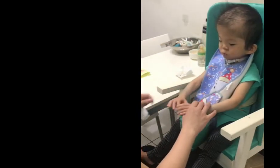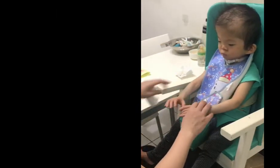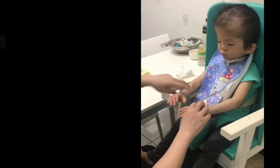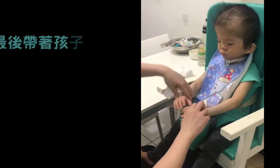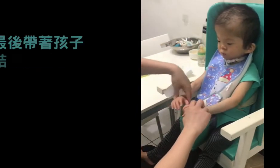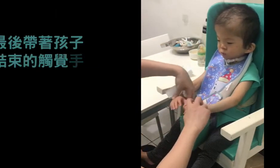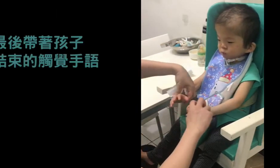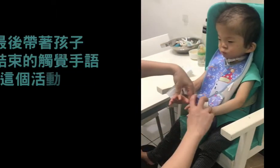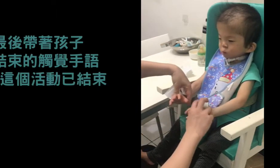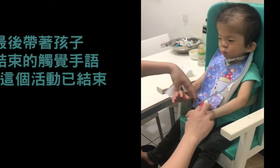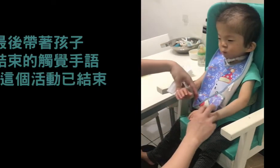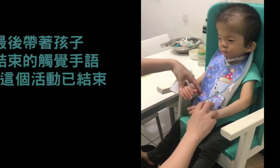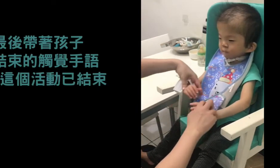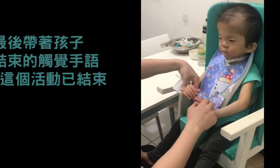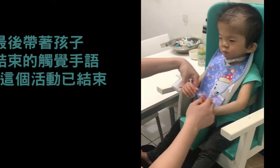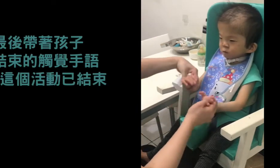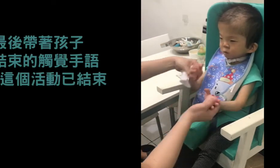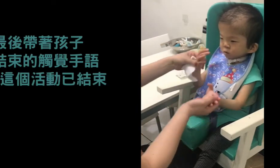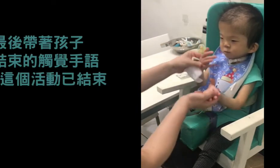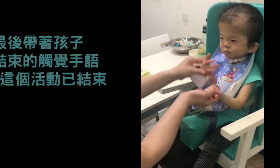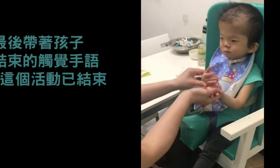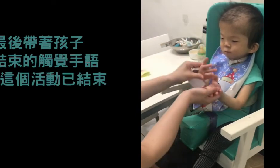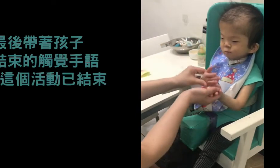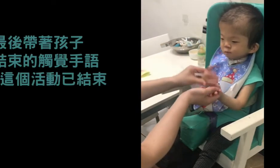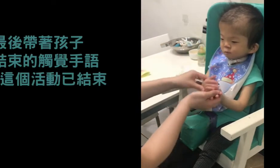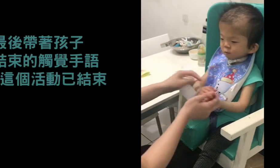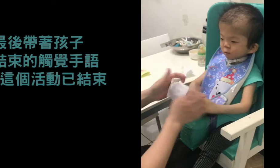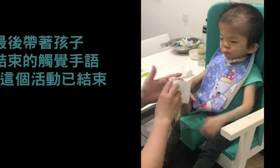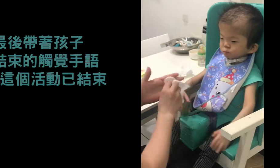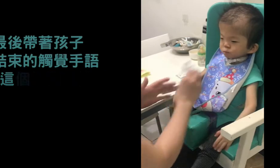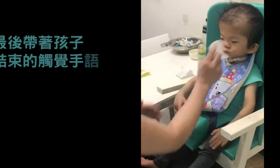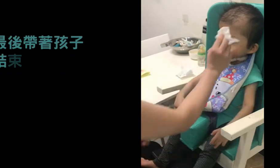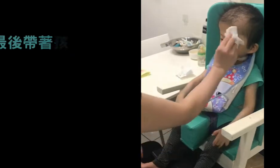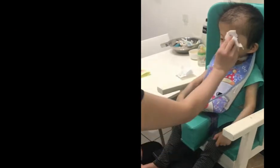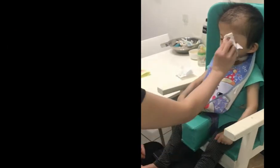好了，结束，结束，结束了，结束了，不要再吃了。